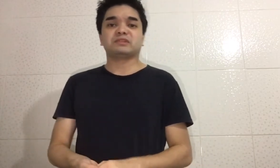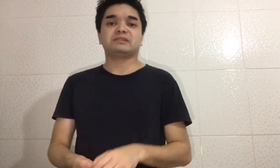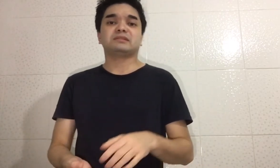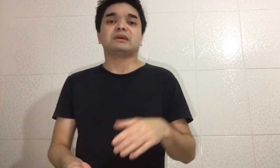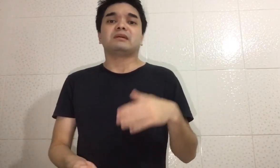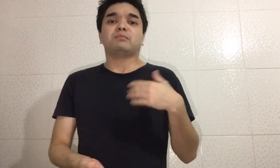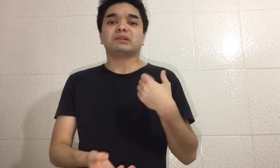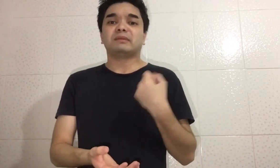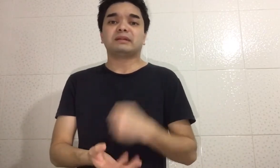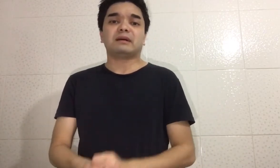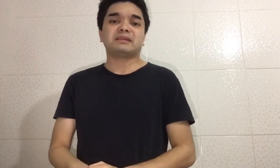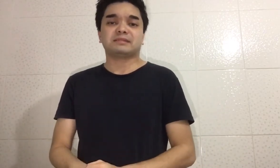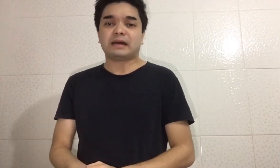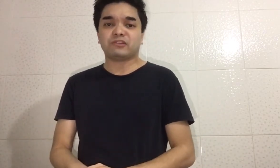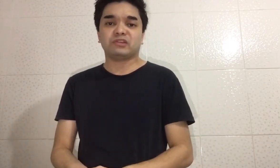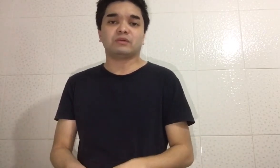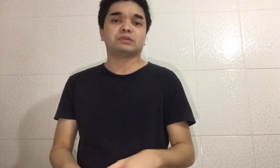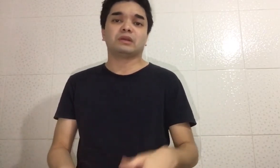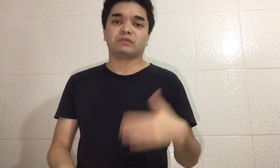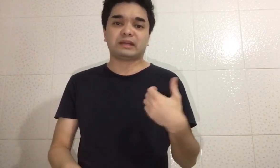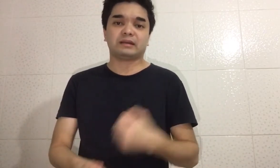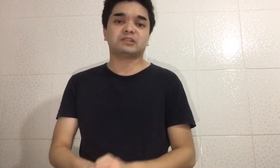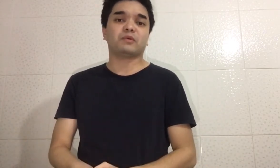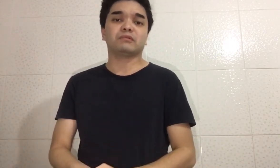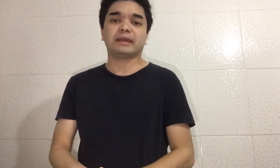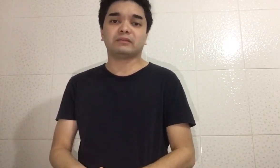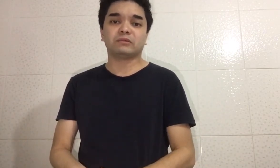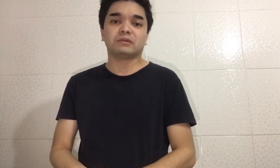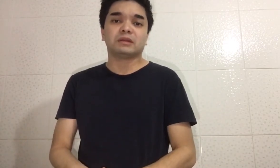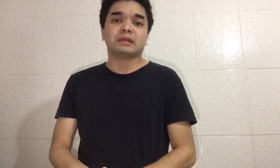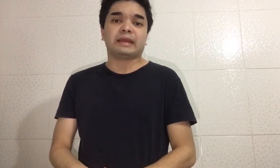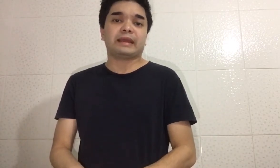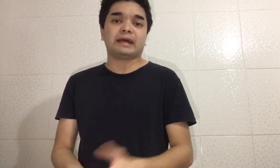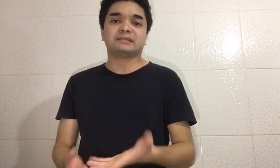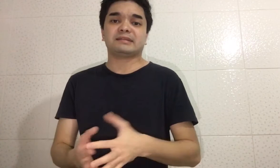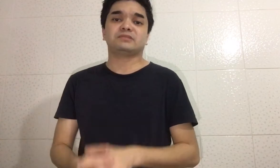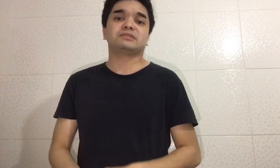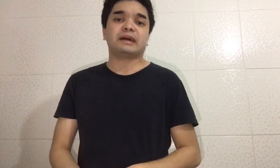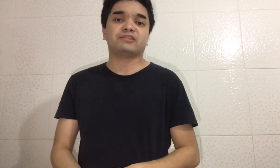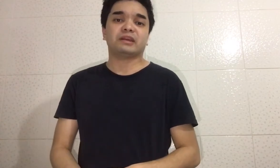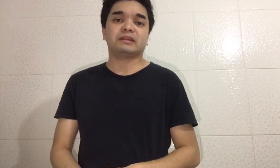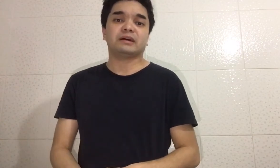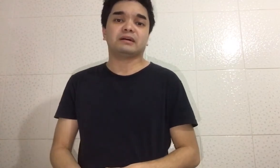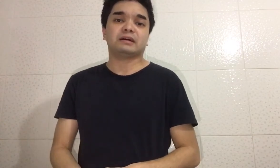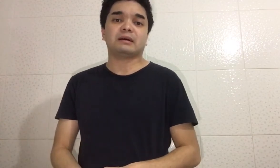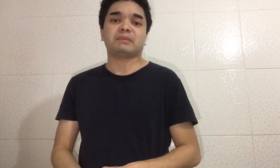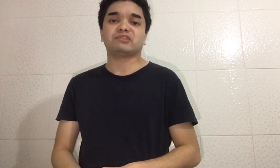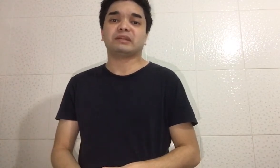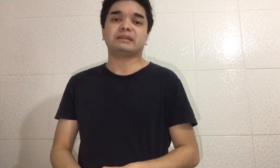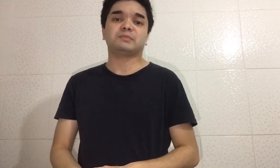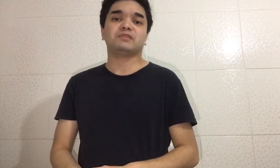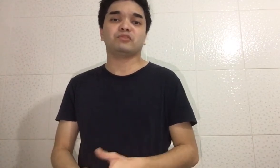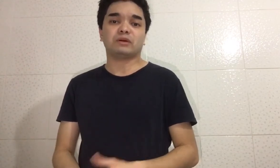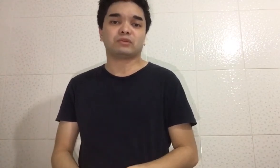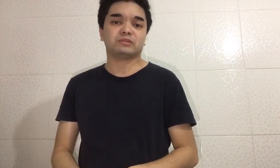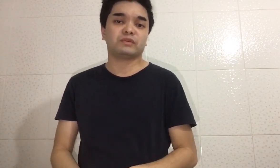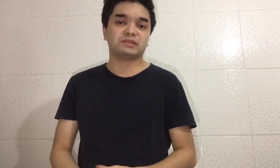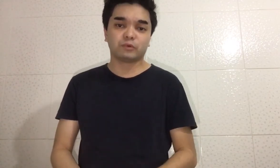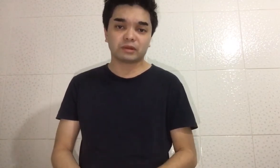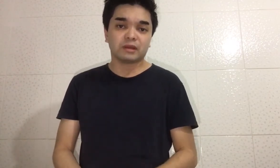vocês podem mandar uma mensagem, eu vou estar respondendo. Acesse o site aí da página da SP24 Horas no Facebook.